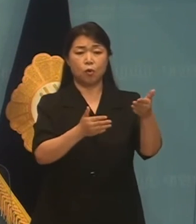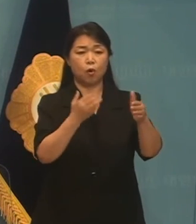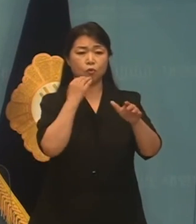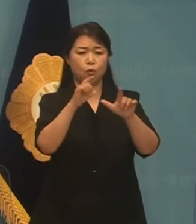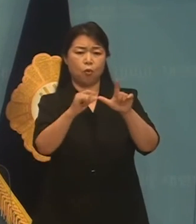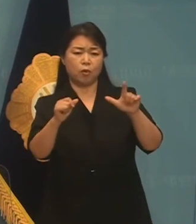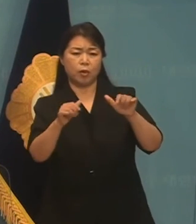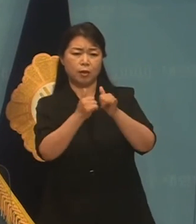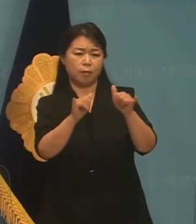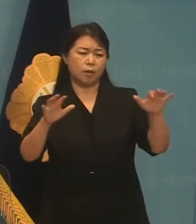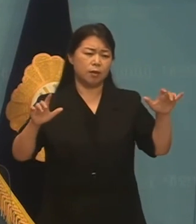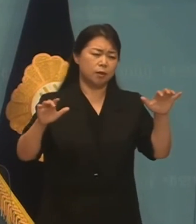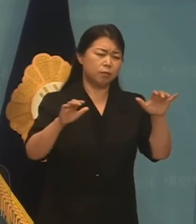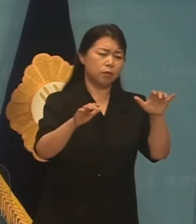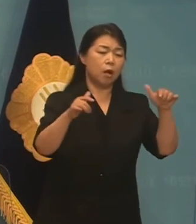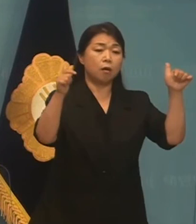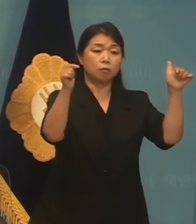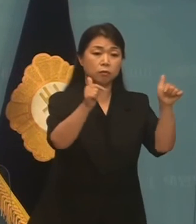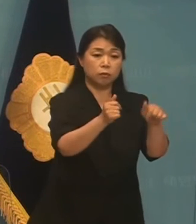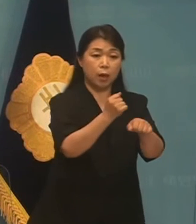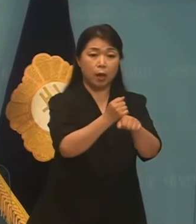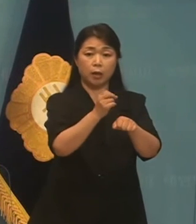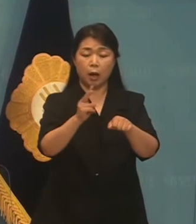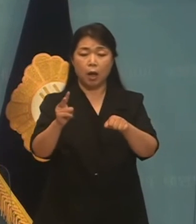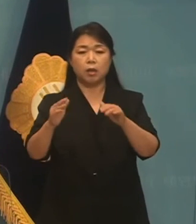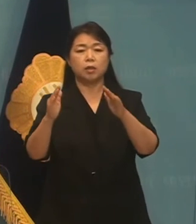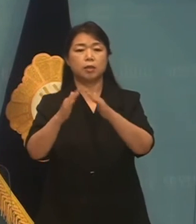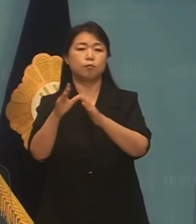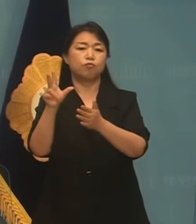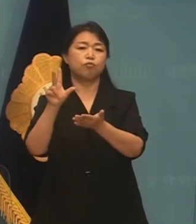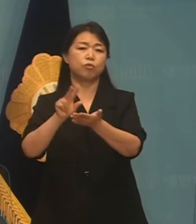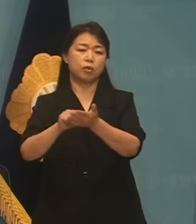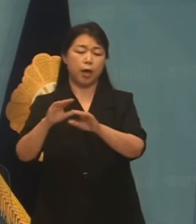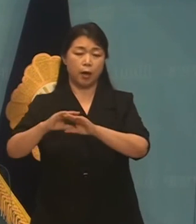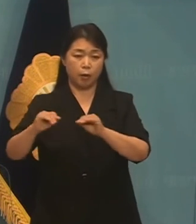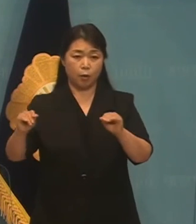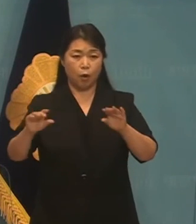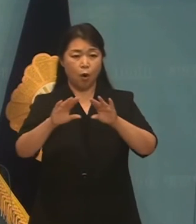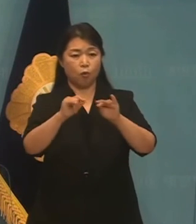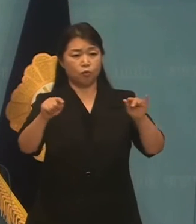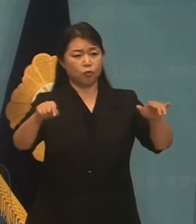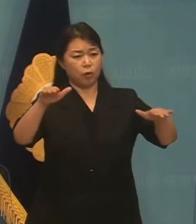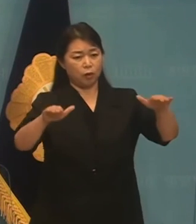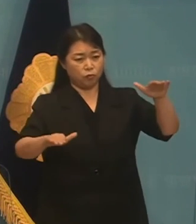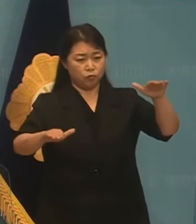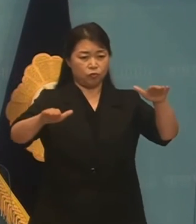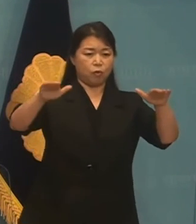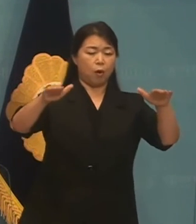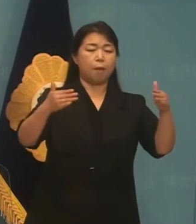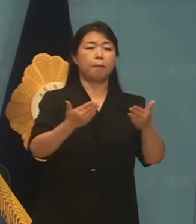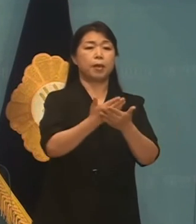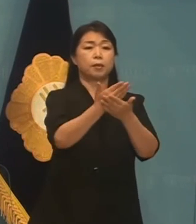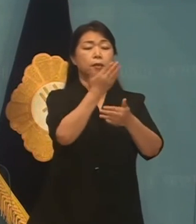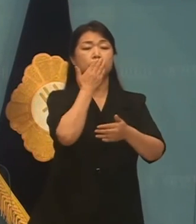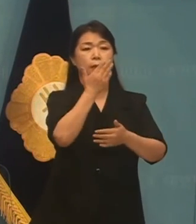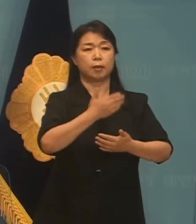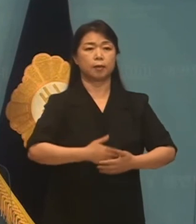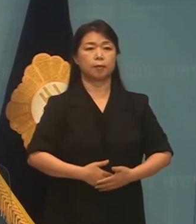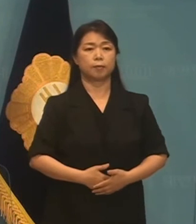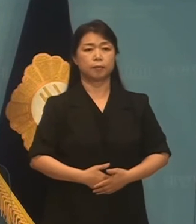수도권으로의 인구 집중을 막아야 주택 문제도 해결하고 국토의 균형 발전도 이룰 수